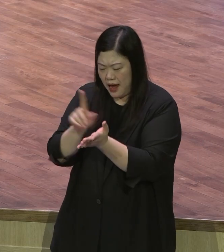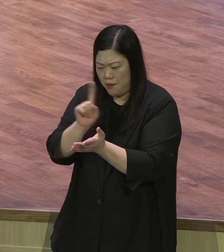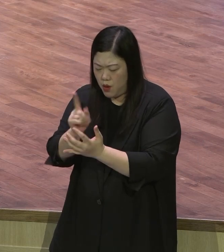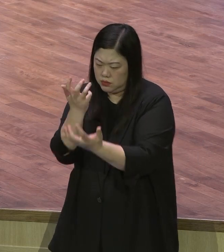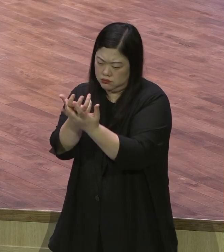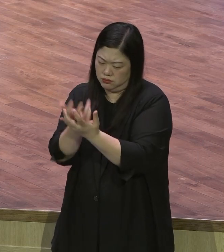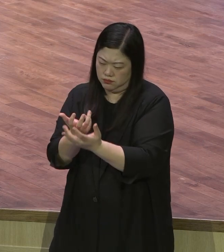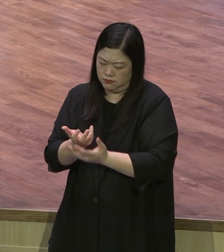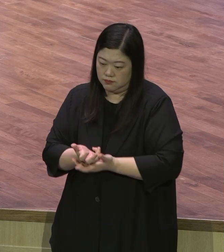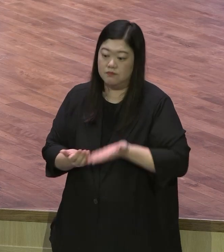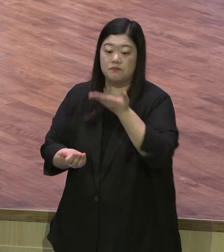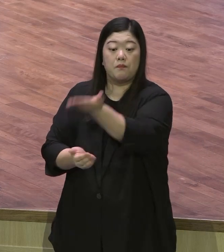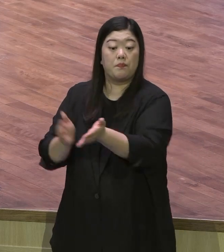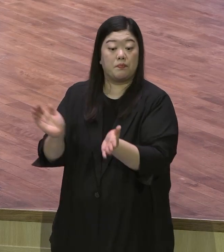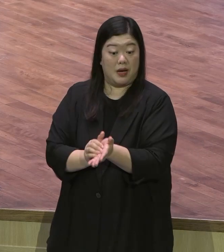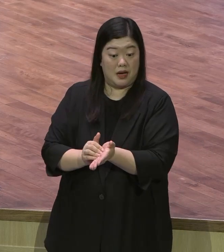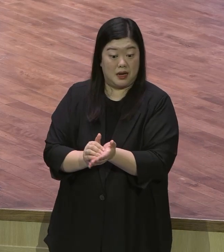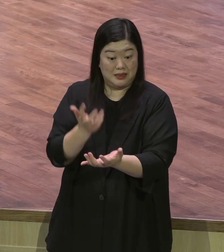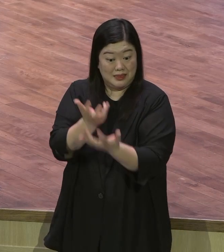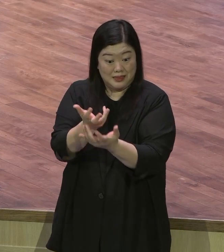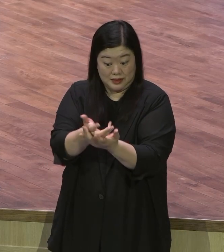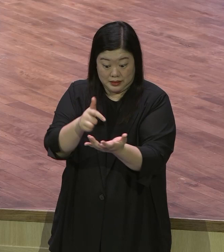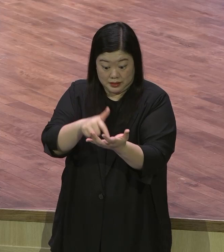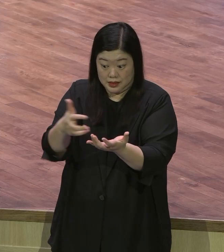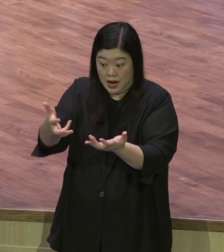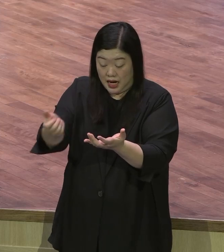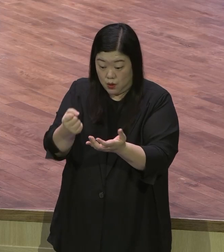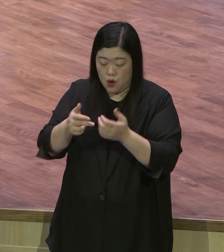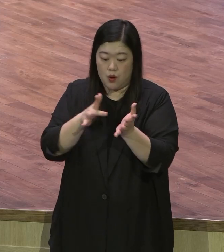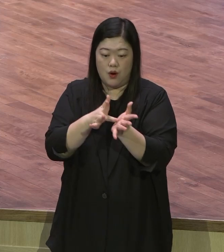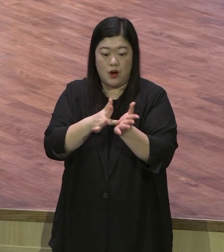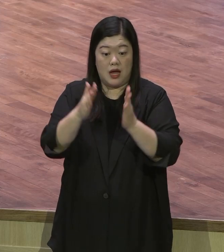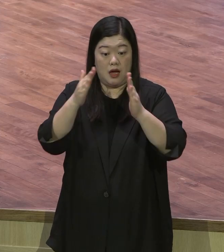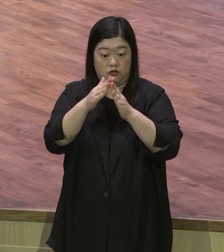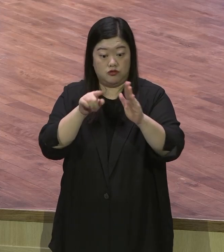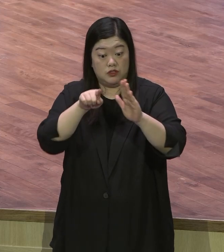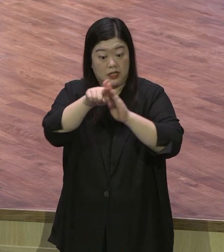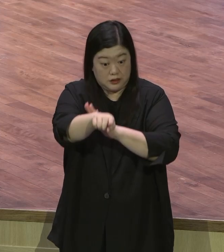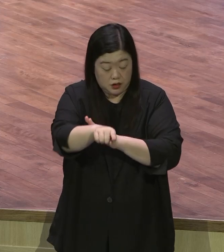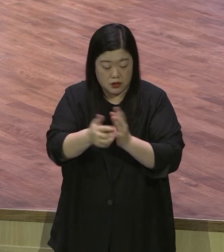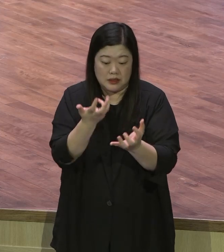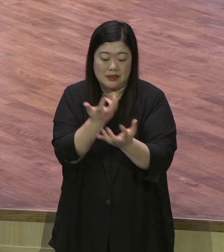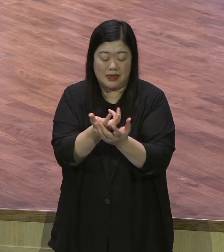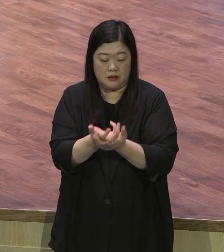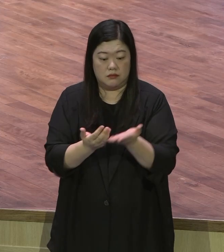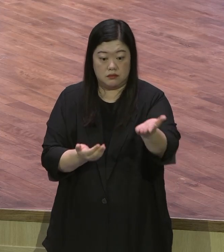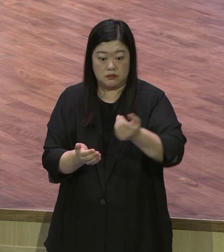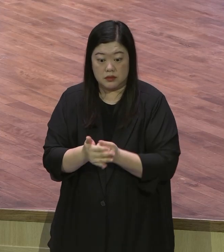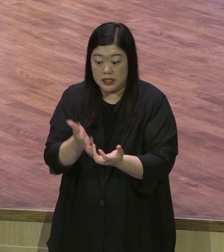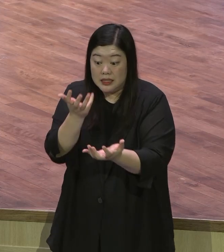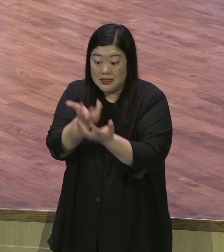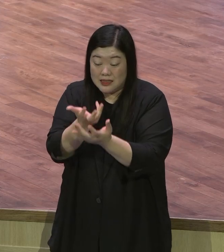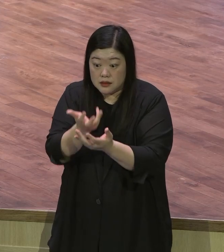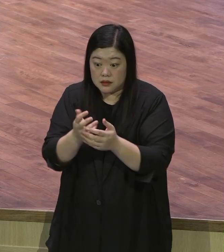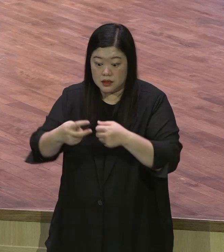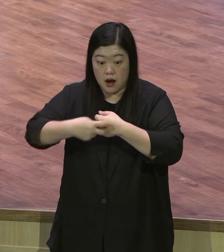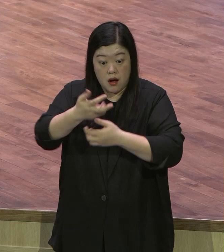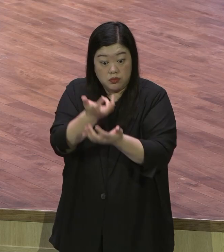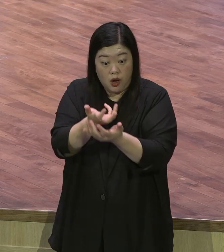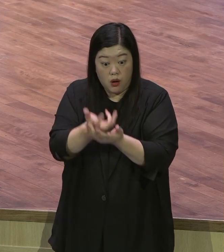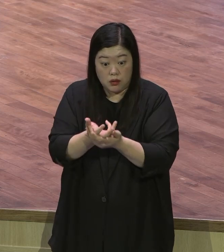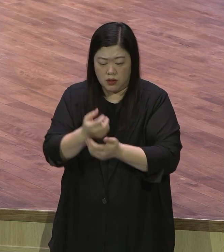문서를, 처방전을 써주지요. 그 처방전 가지고 이제 가죠. 처방전 아무나 안 떼주지요. 그